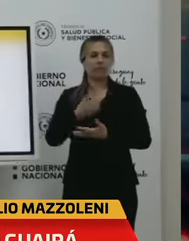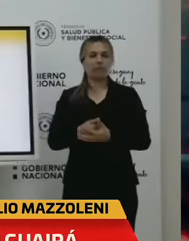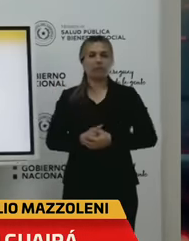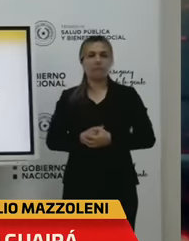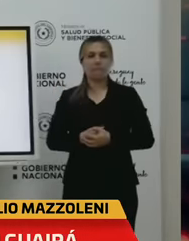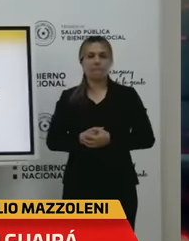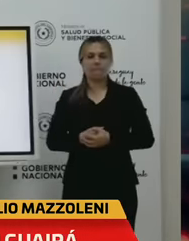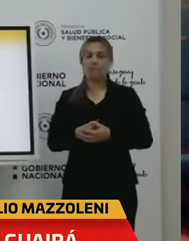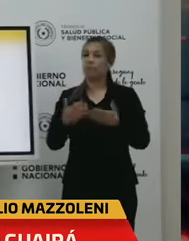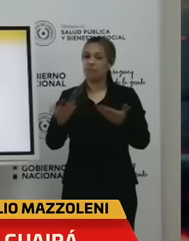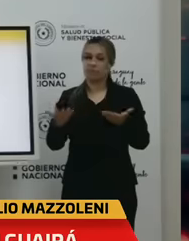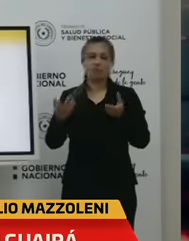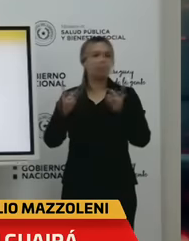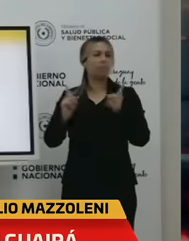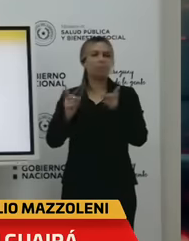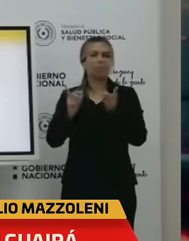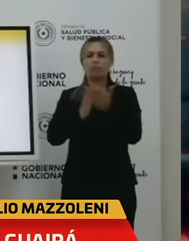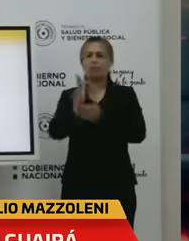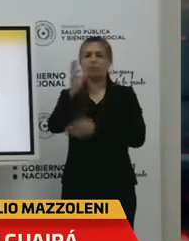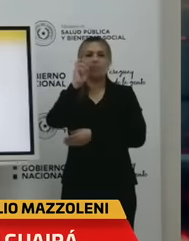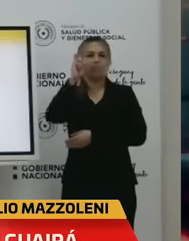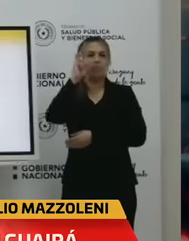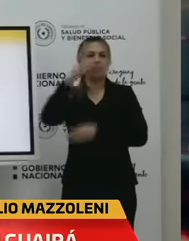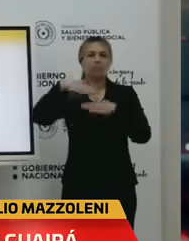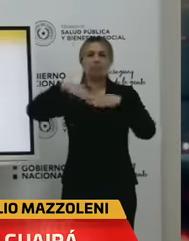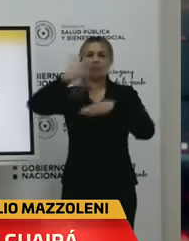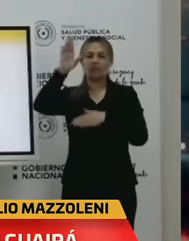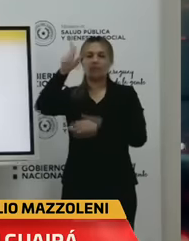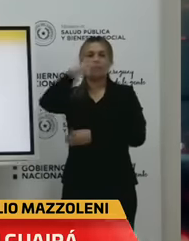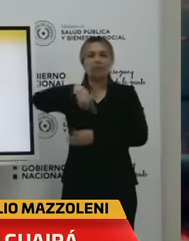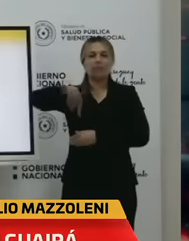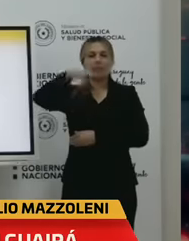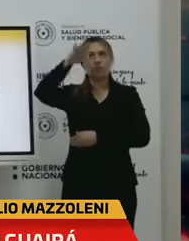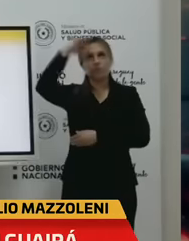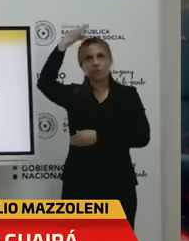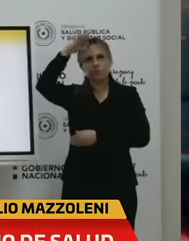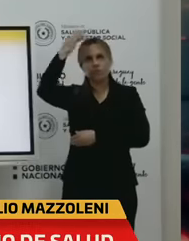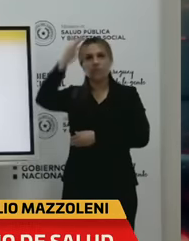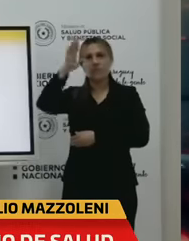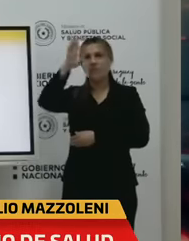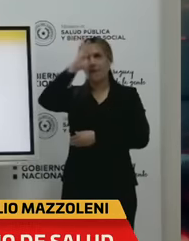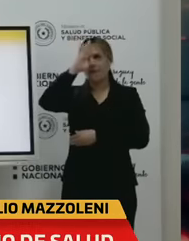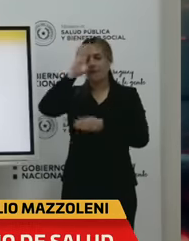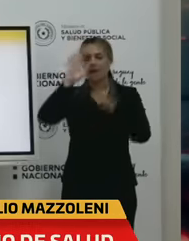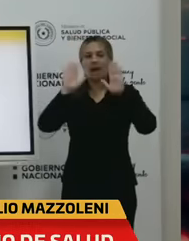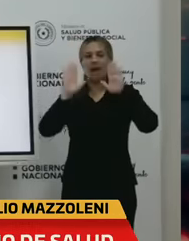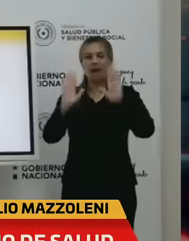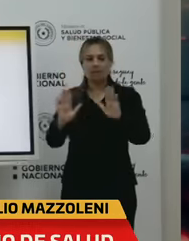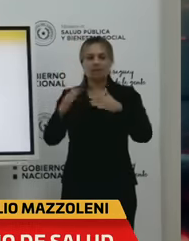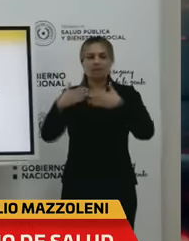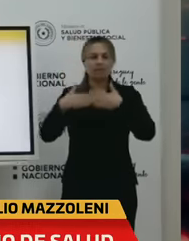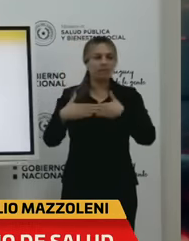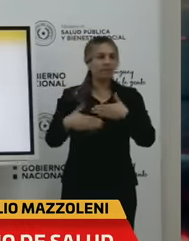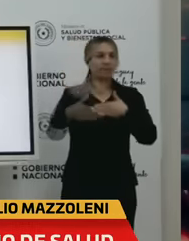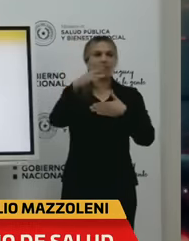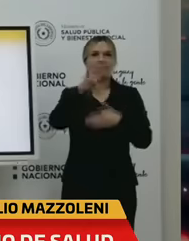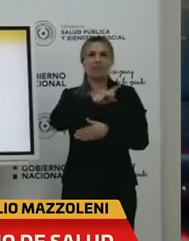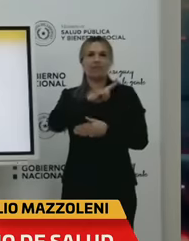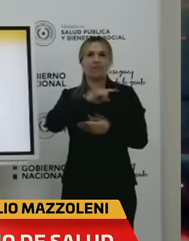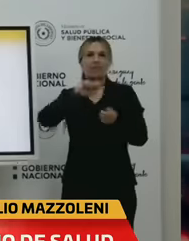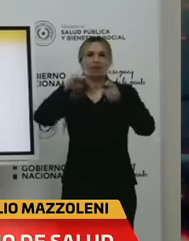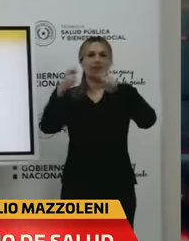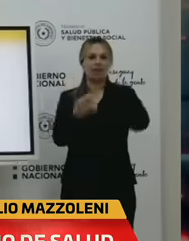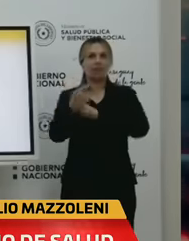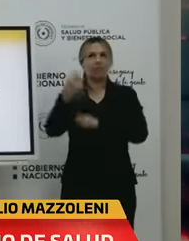es el riesgo mayor que tenemos, ¿verdad? Y tenemos que aprender a convivir con eso, tenemos que aprender a salir con consideración a los